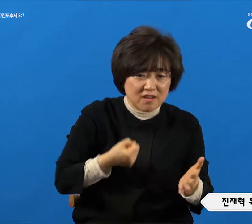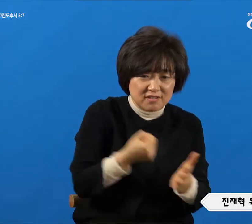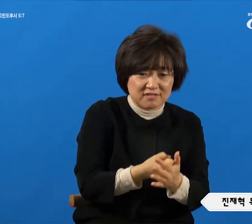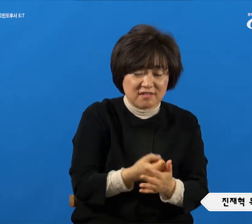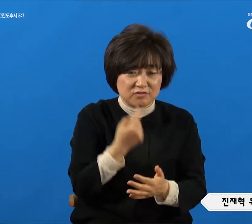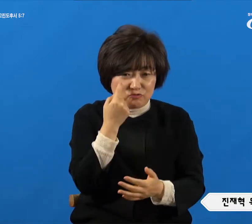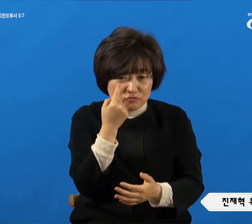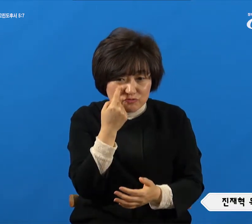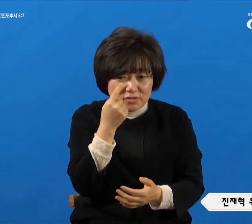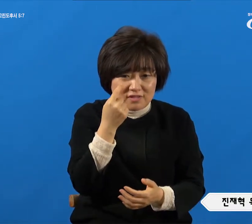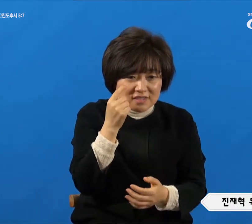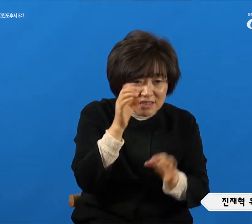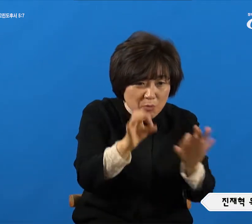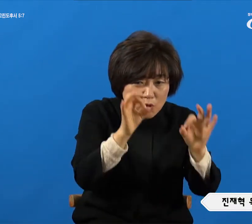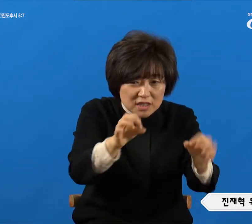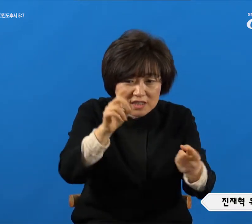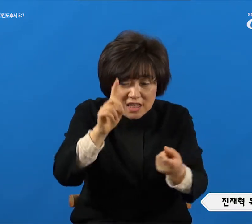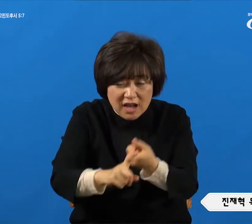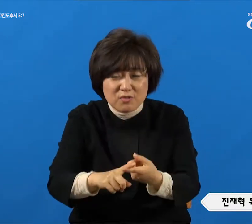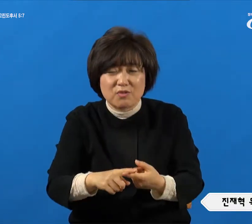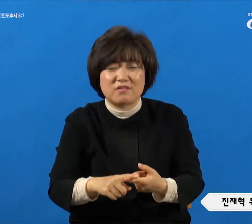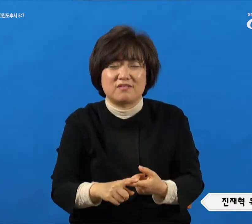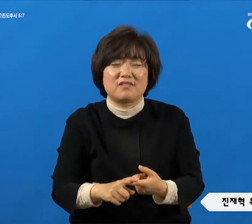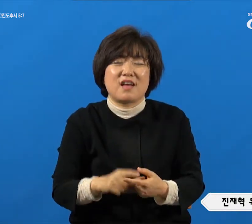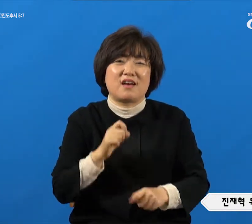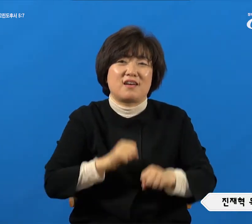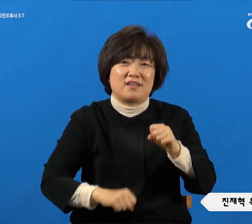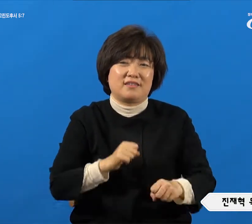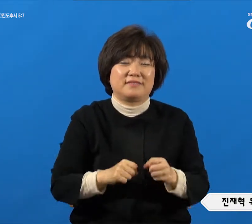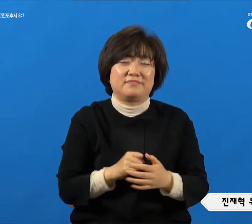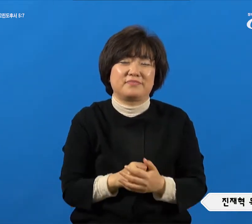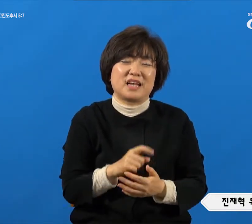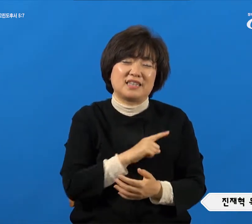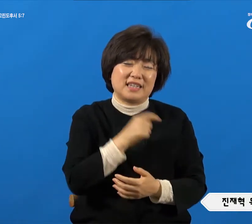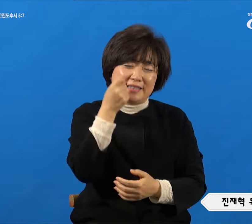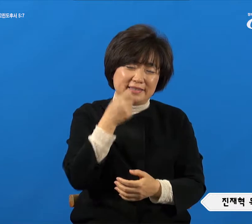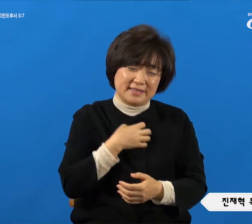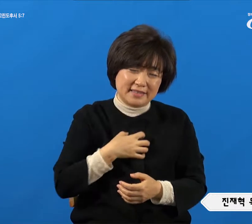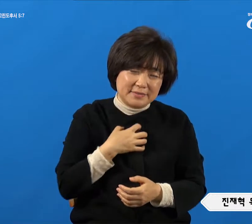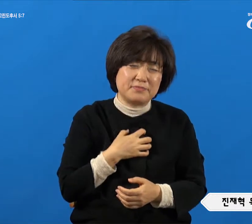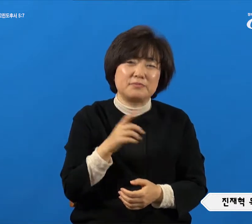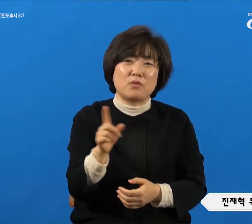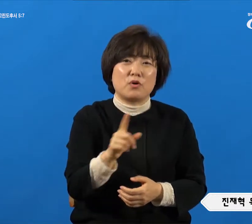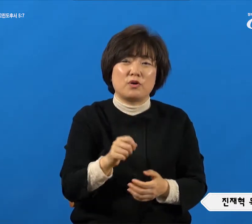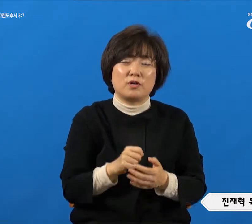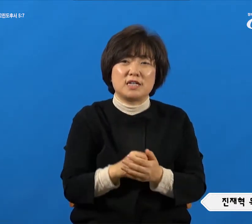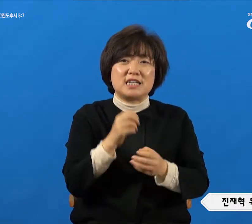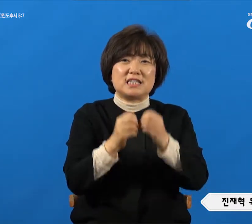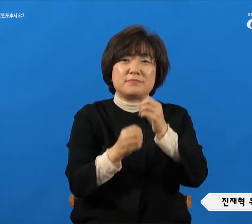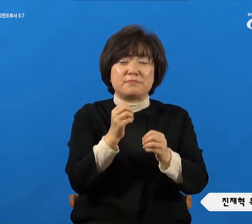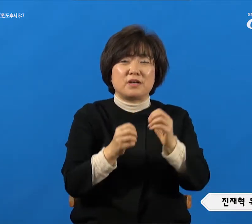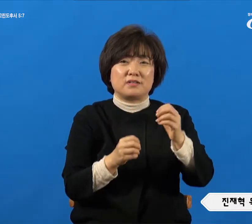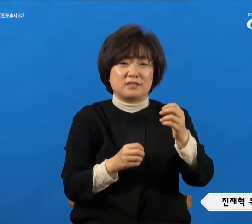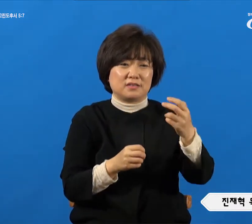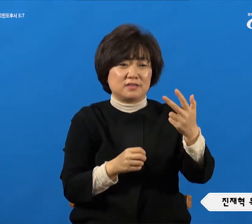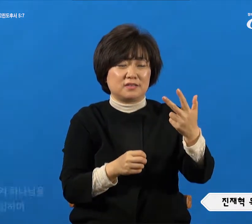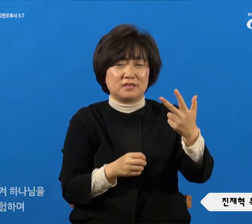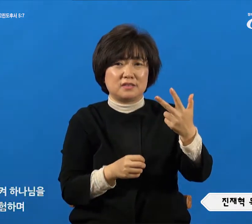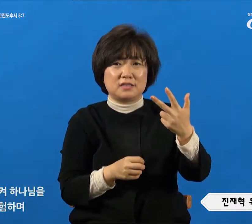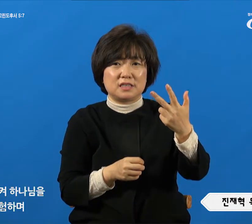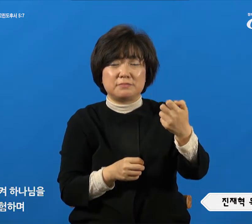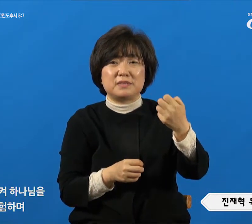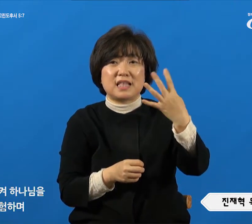대로 행합니다. 가장 슬픈 구절이 있다면 시편 78편 41절이